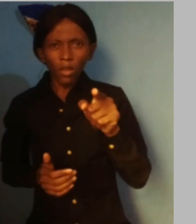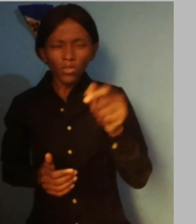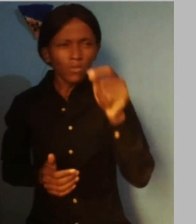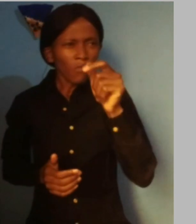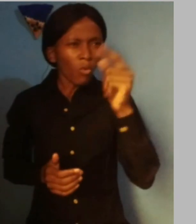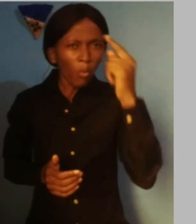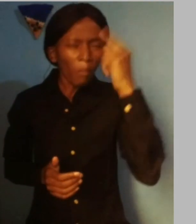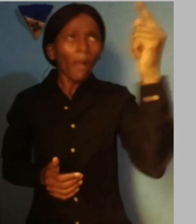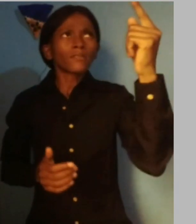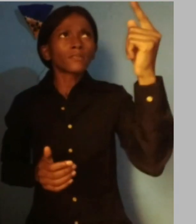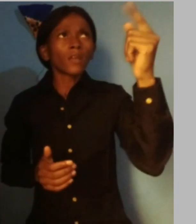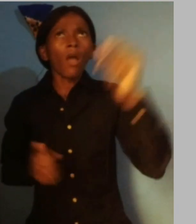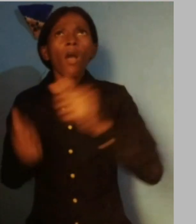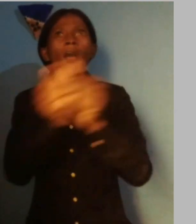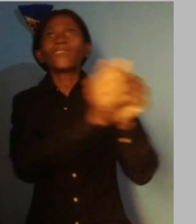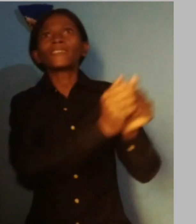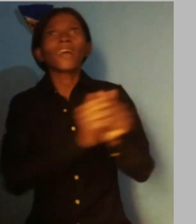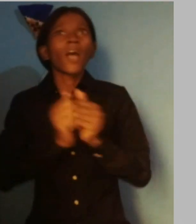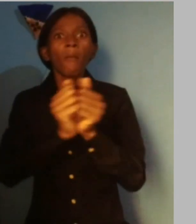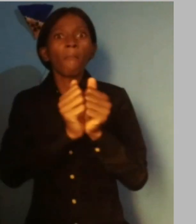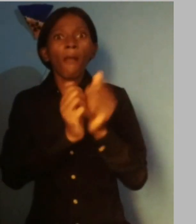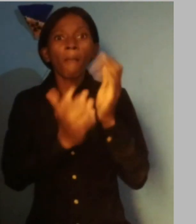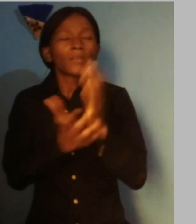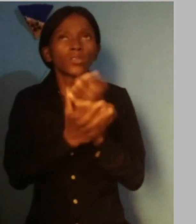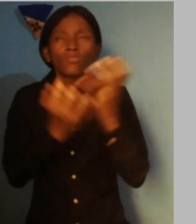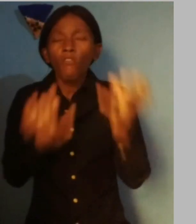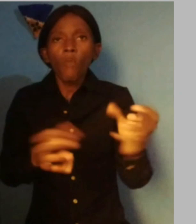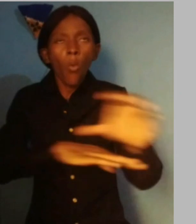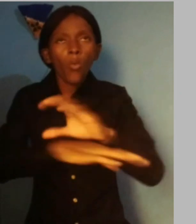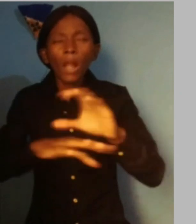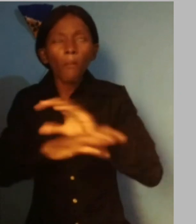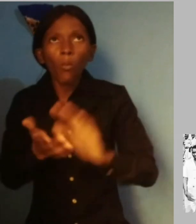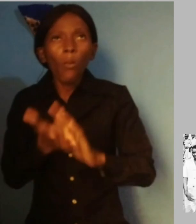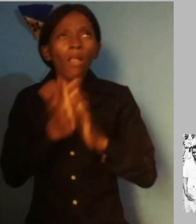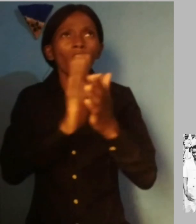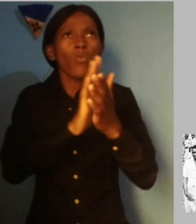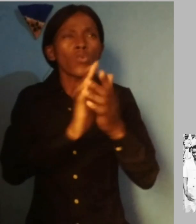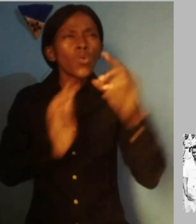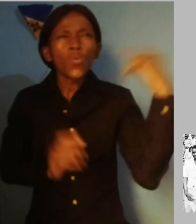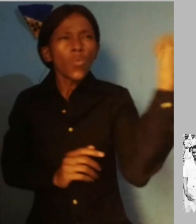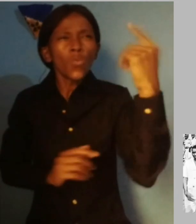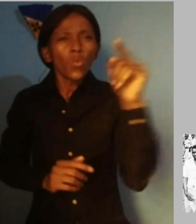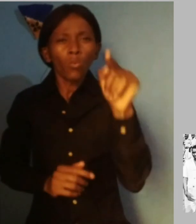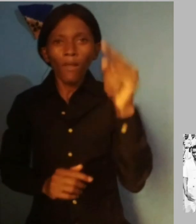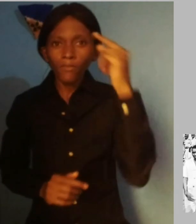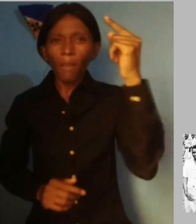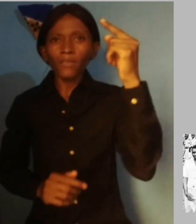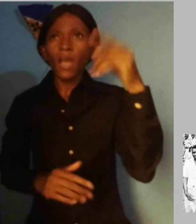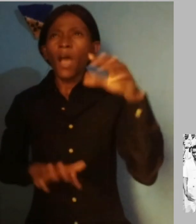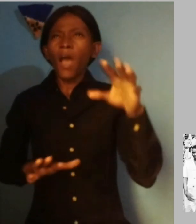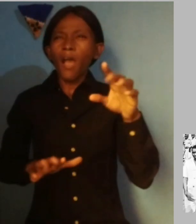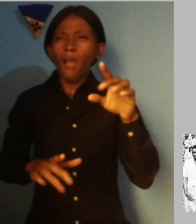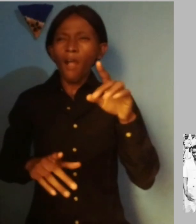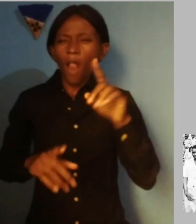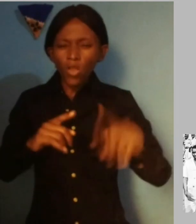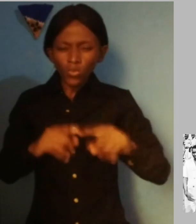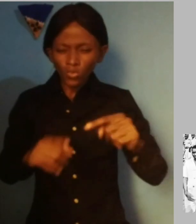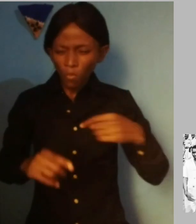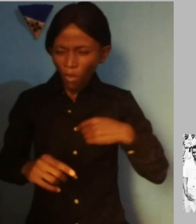C'est penser ensemble, c'est penser pour tous, c'est penser à notre évolution.